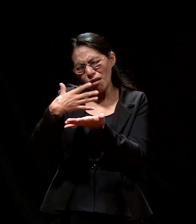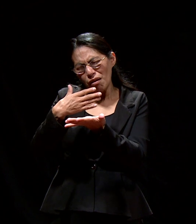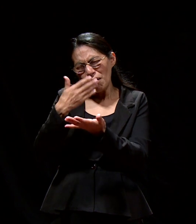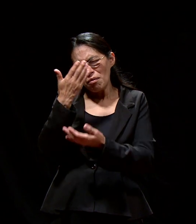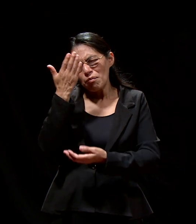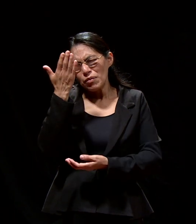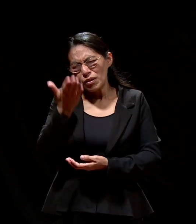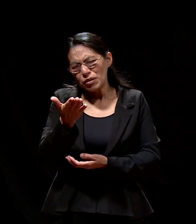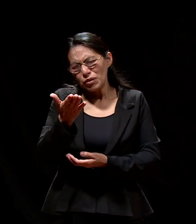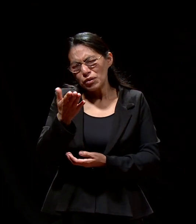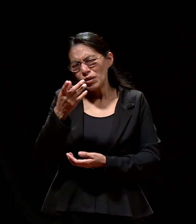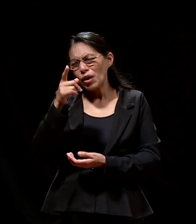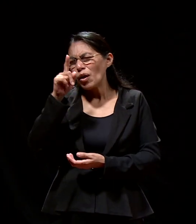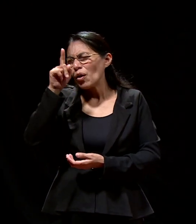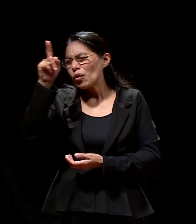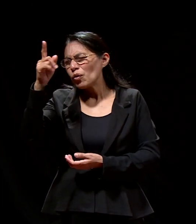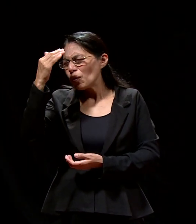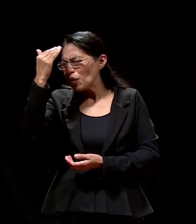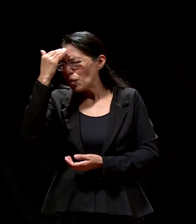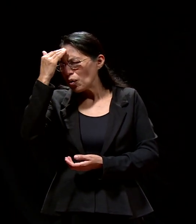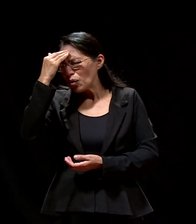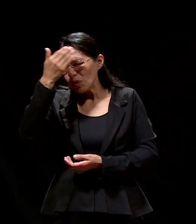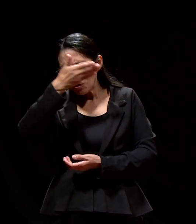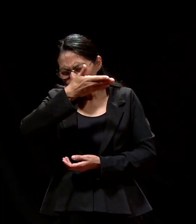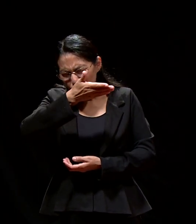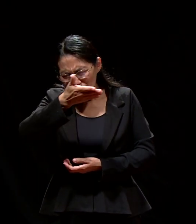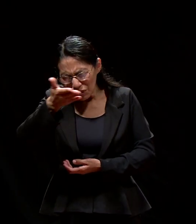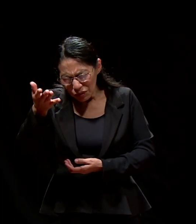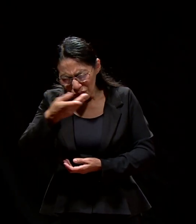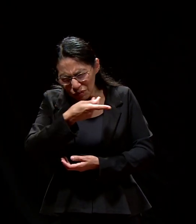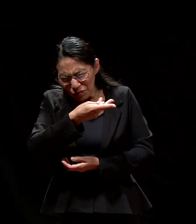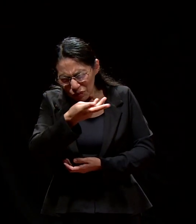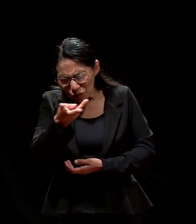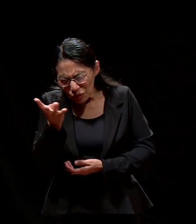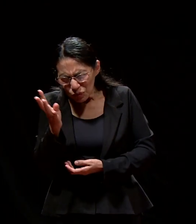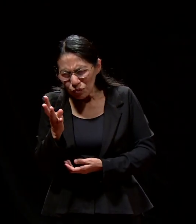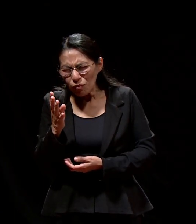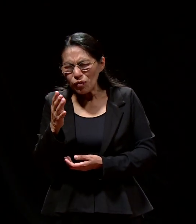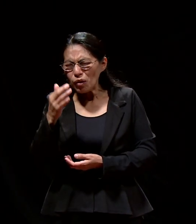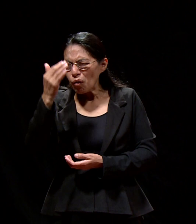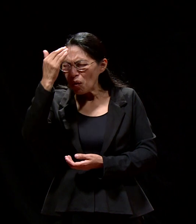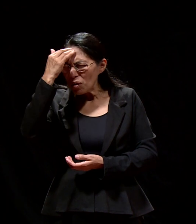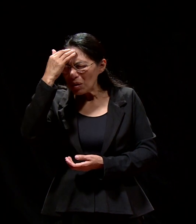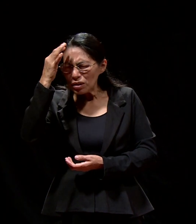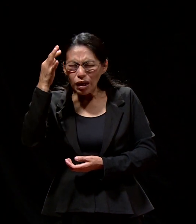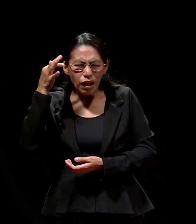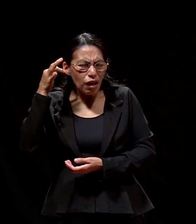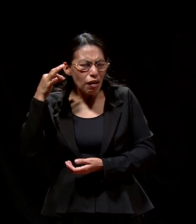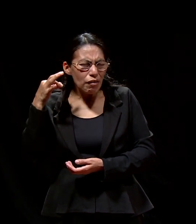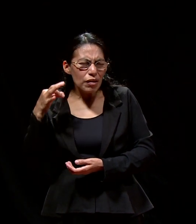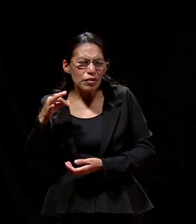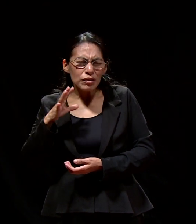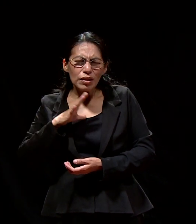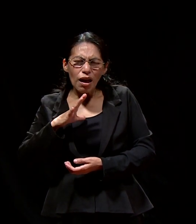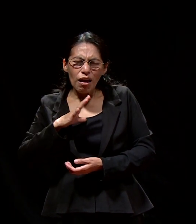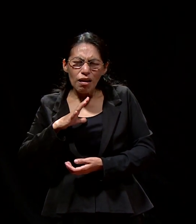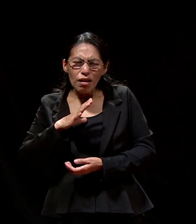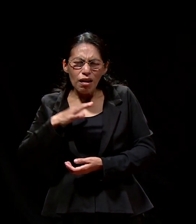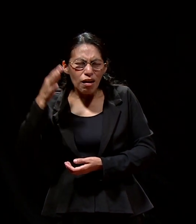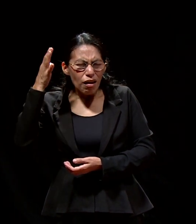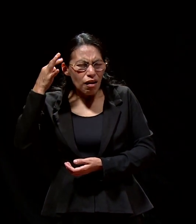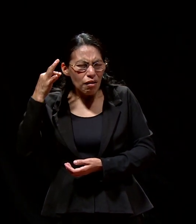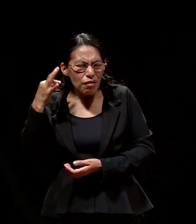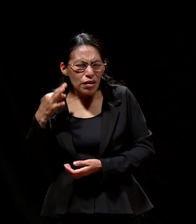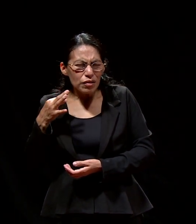peticiones tú los conoces a ellos conoces cuántos cabellos tiene y cuánto se